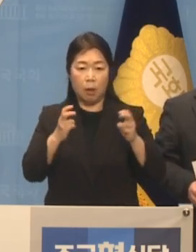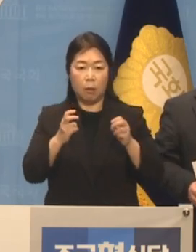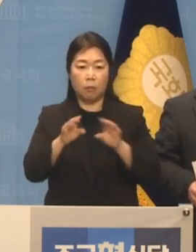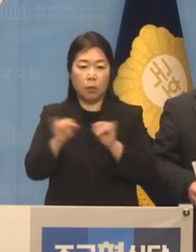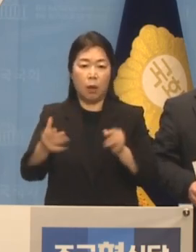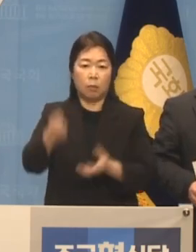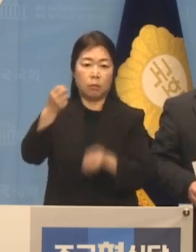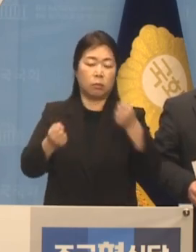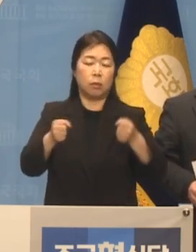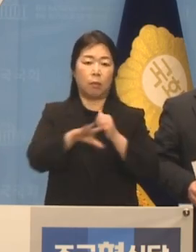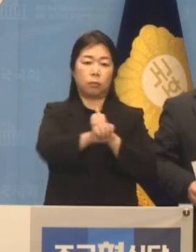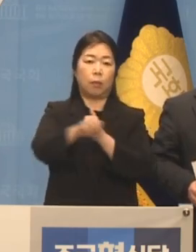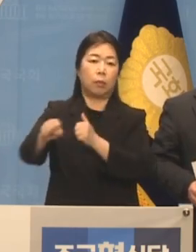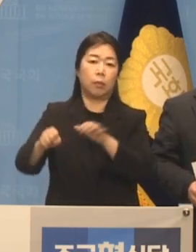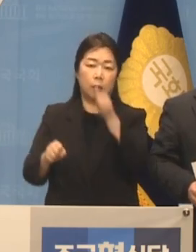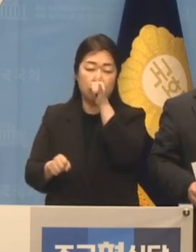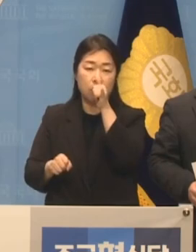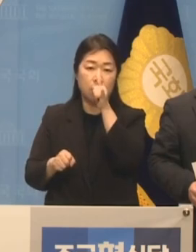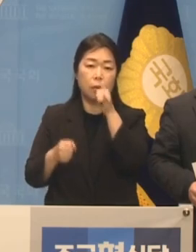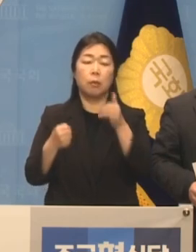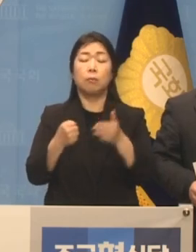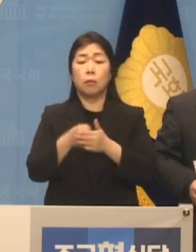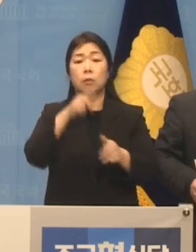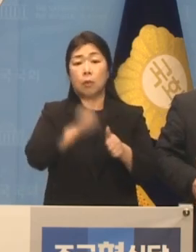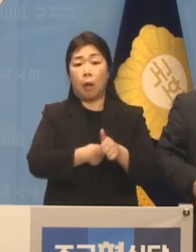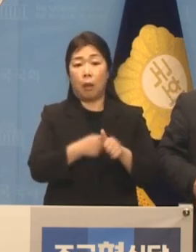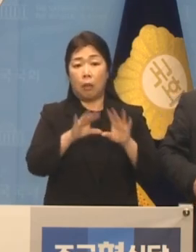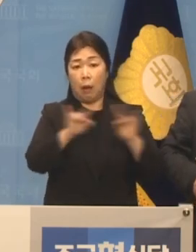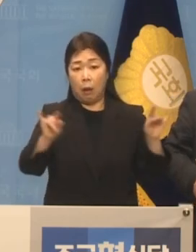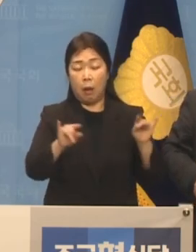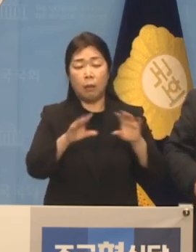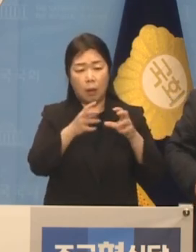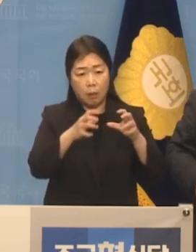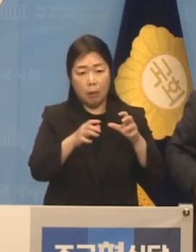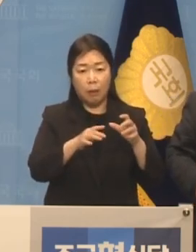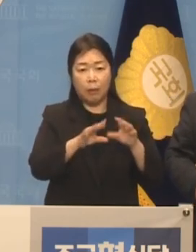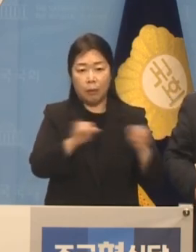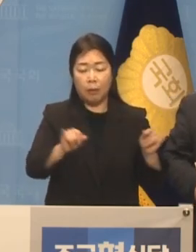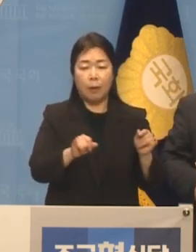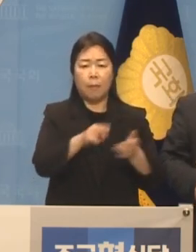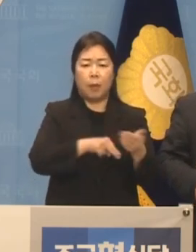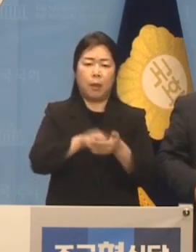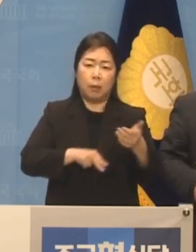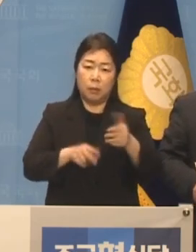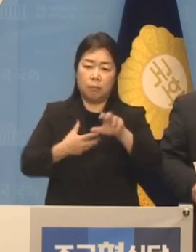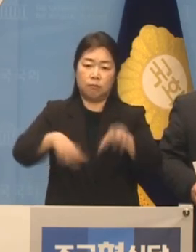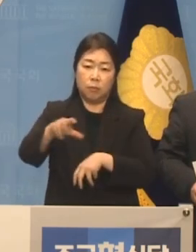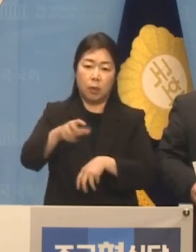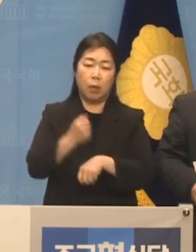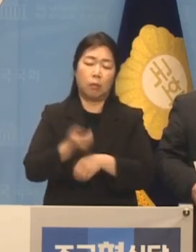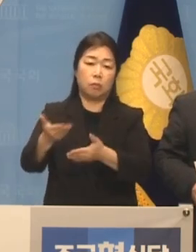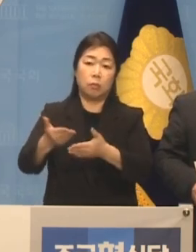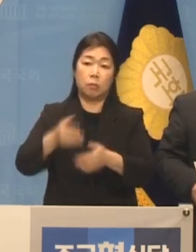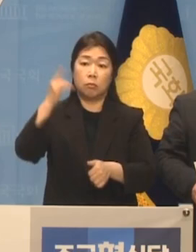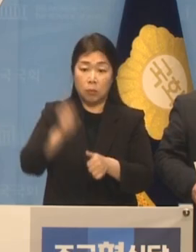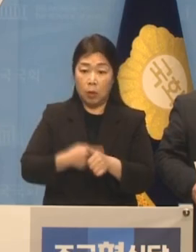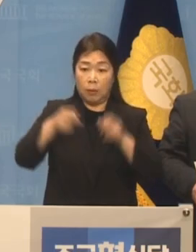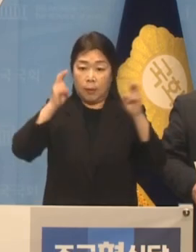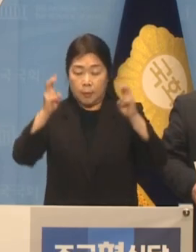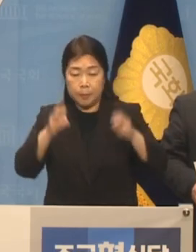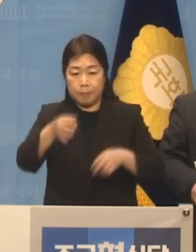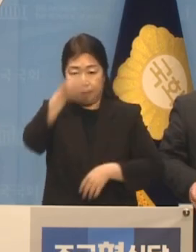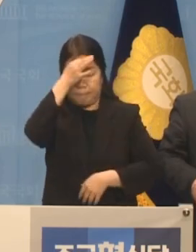열악하기 때문에 결국 개인들도 전세를 끼고 다주택자가 되는 전략을 선택했고 기업들은